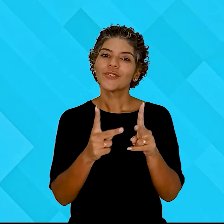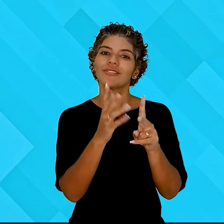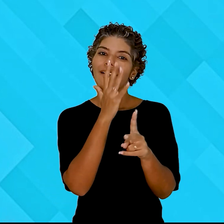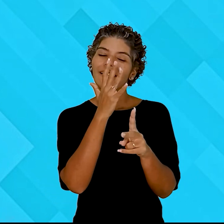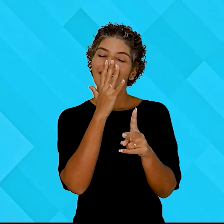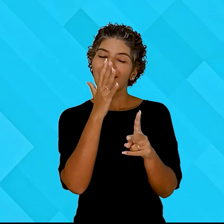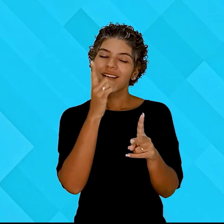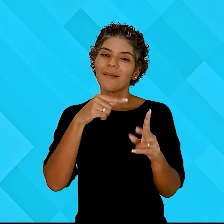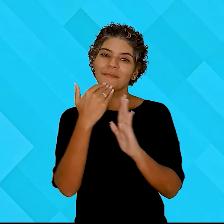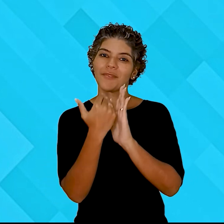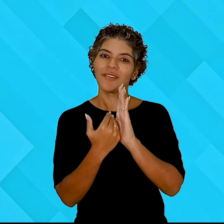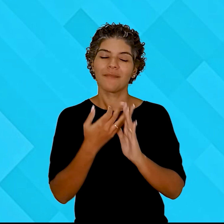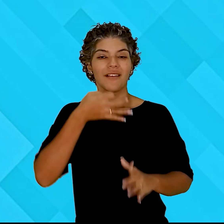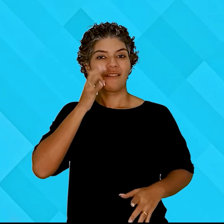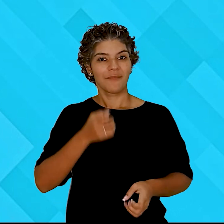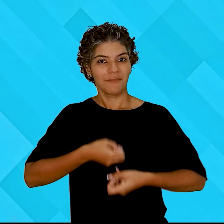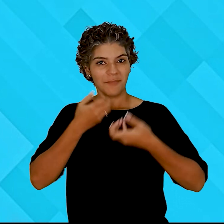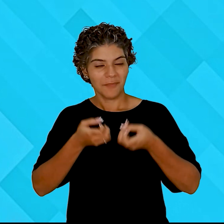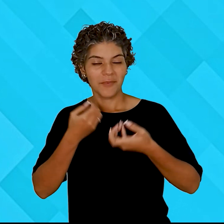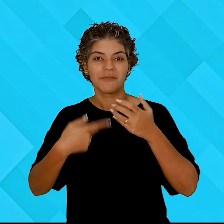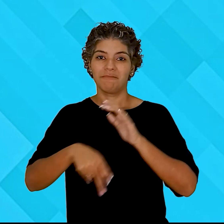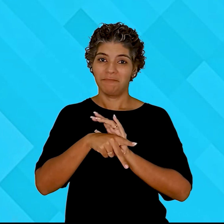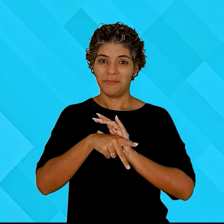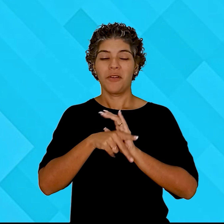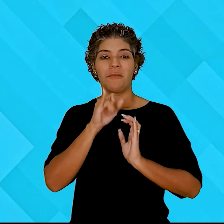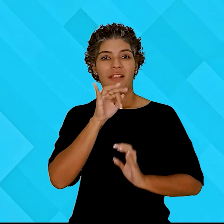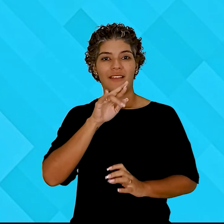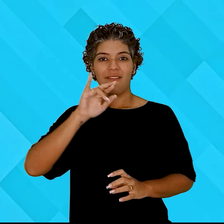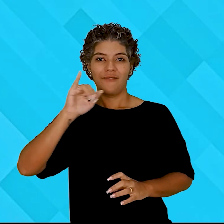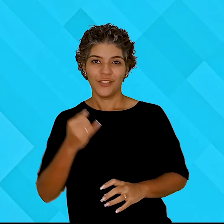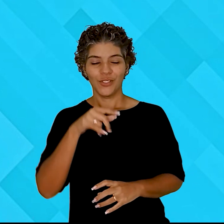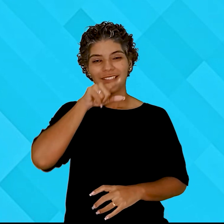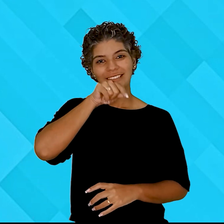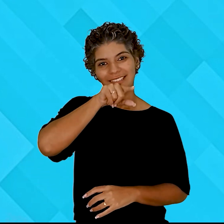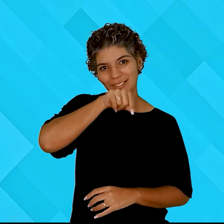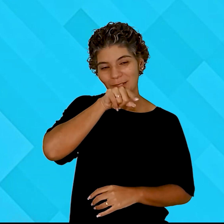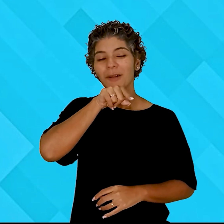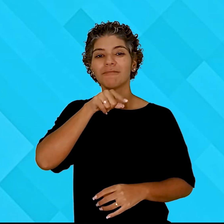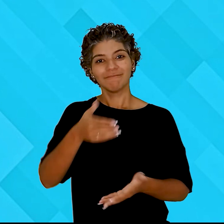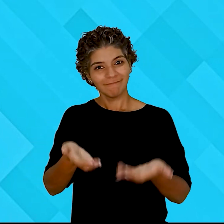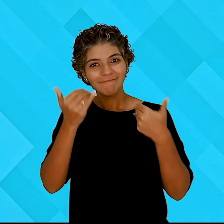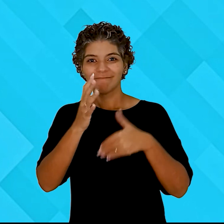de Produção e Gestão Cultural, do curso de Produção Cultural do IFRJ Nilópolis, e ele é desenvolvido pela turma da